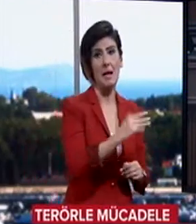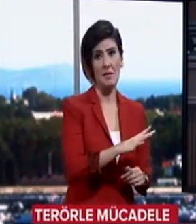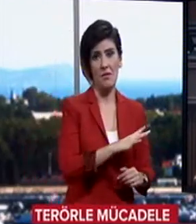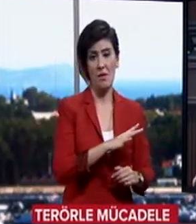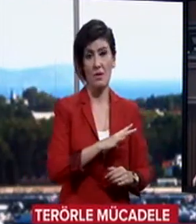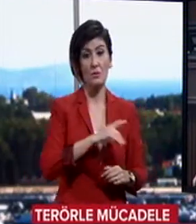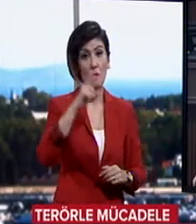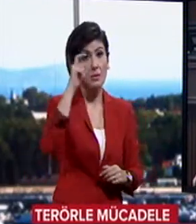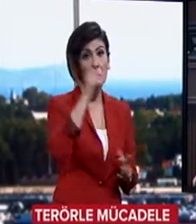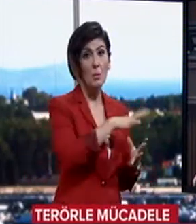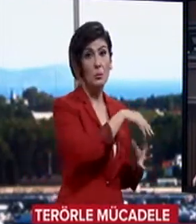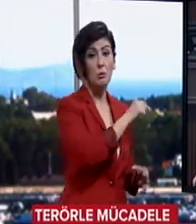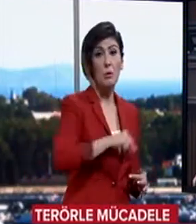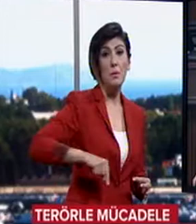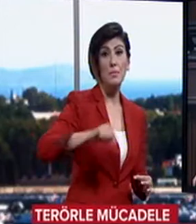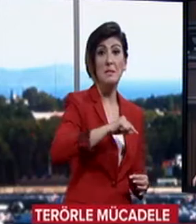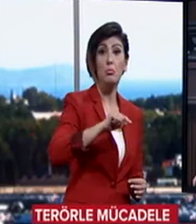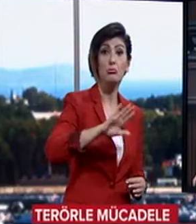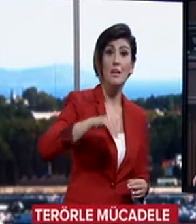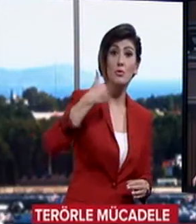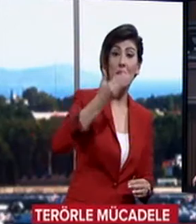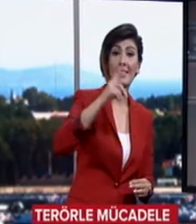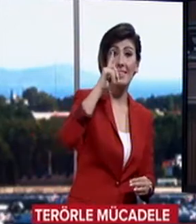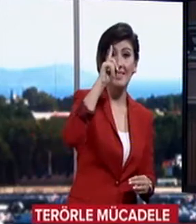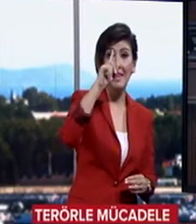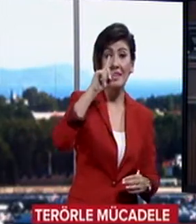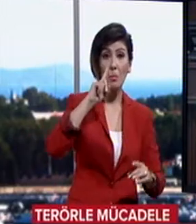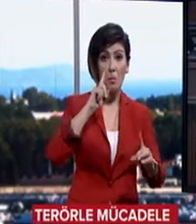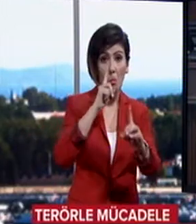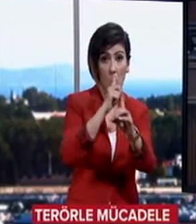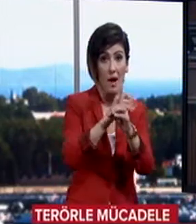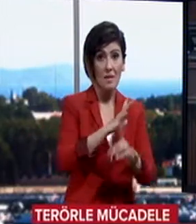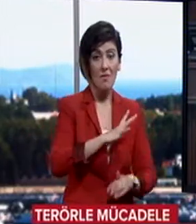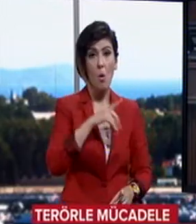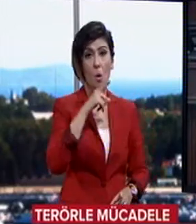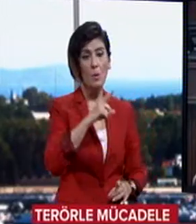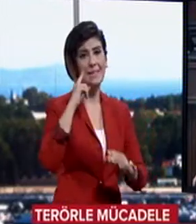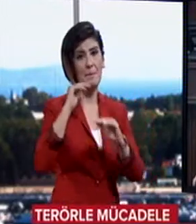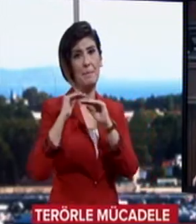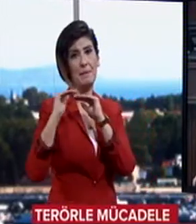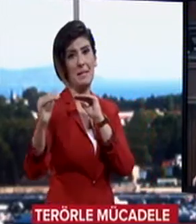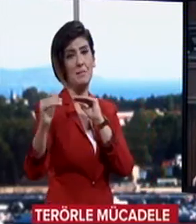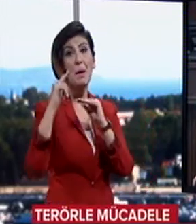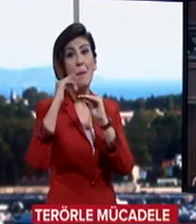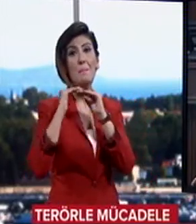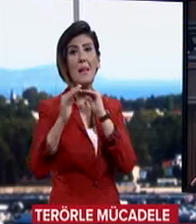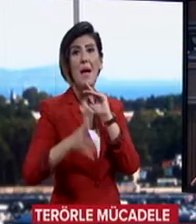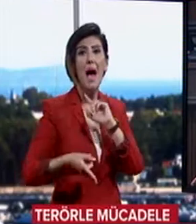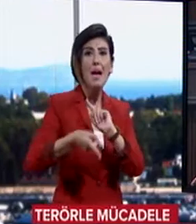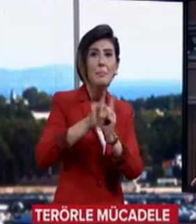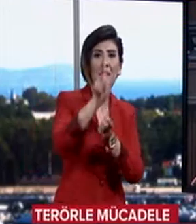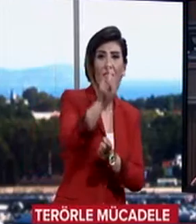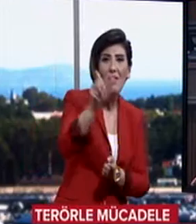vardı. Davutoğlu, bizim bundan sonra tek muhatabımız vardır, o da milletimizdir, milletimizin her